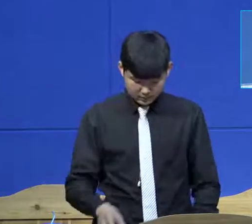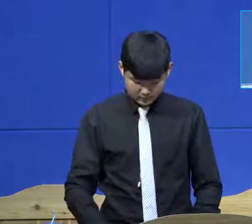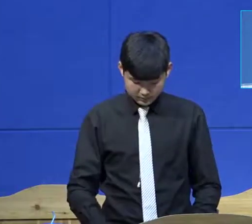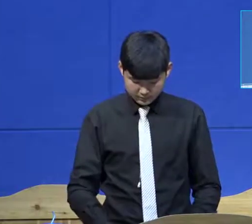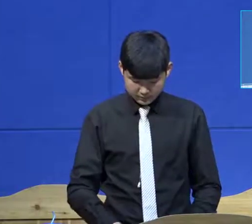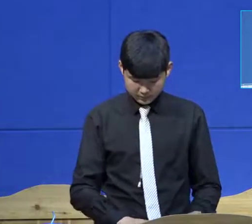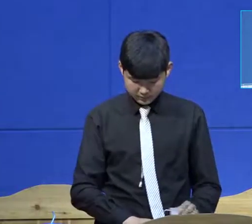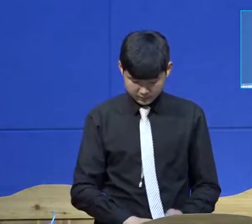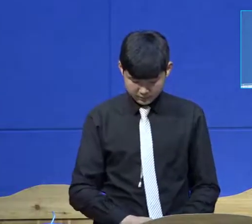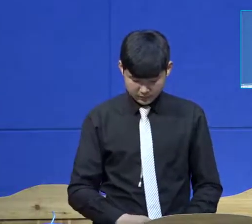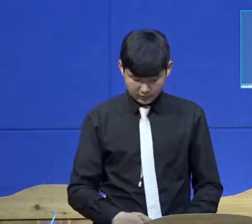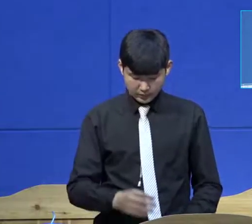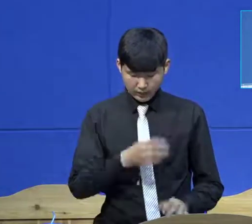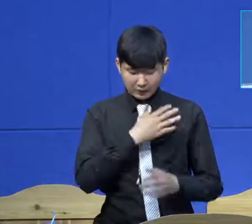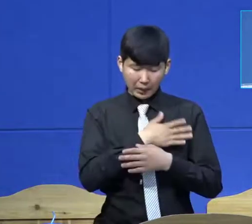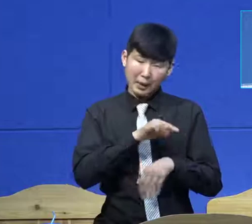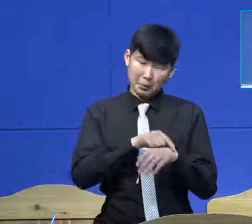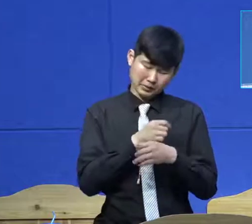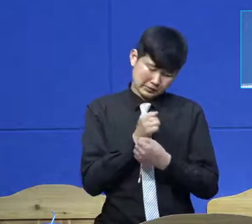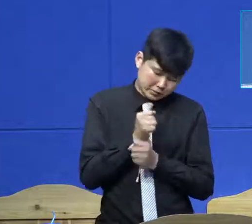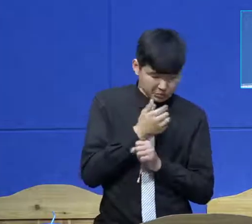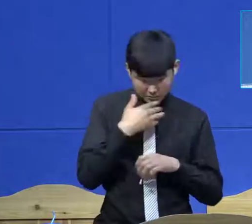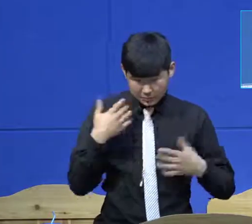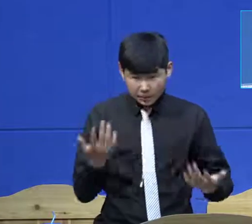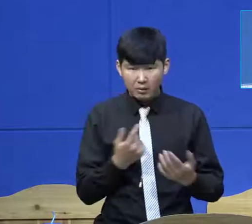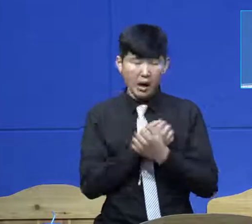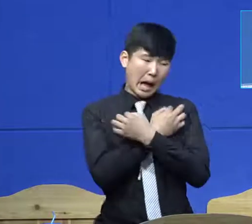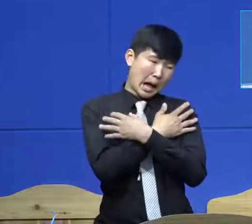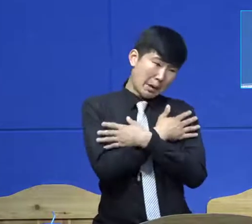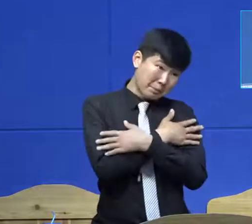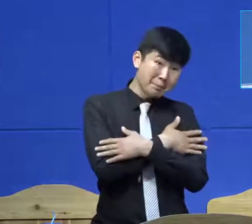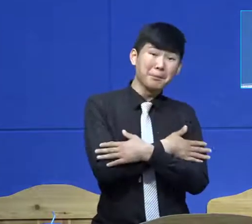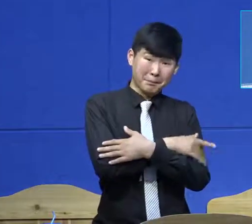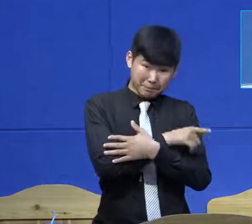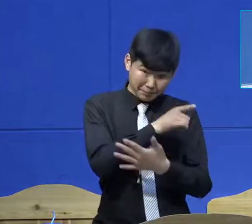50 үед хавчлагч байхгүй амар амгалан байх үед бол